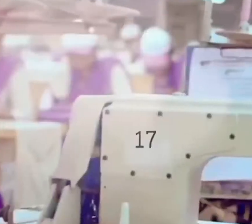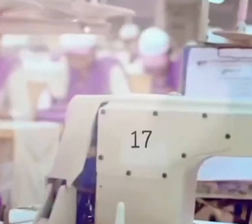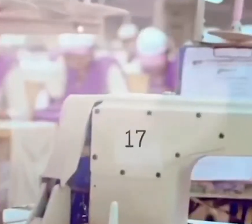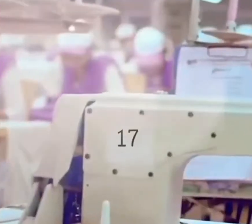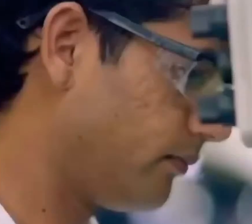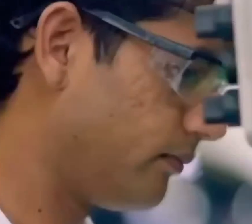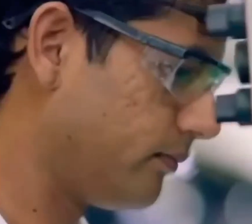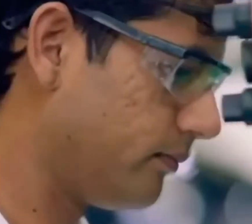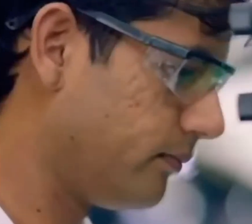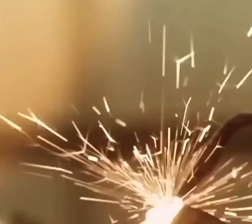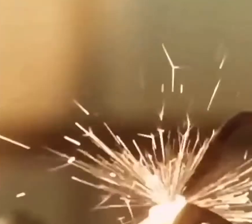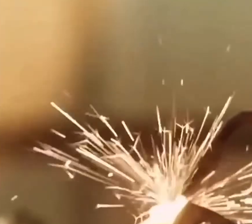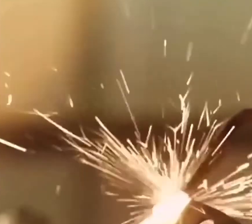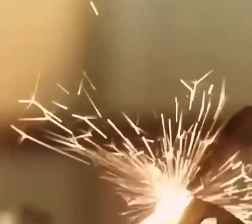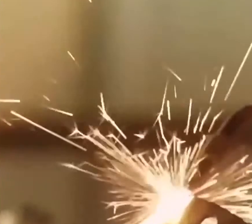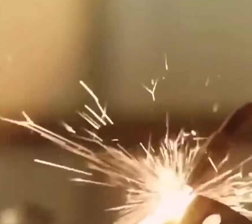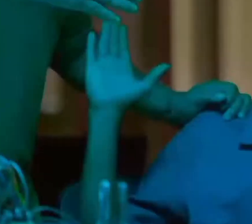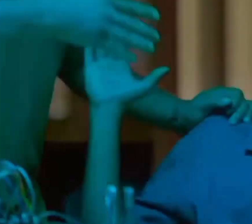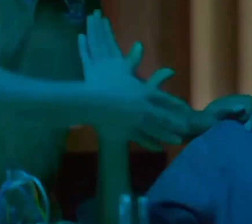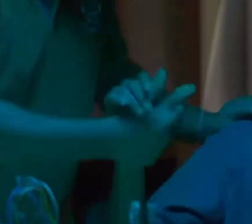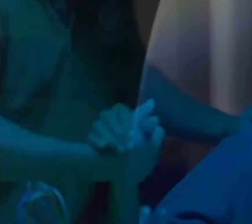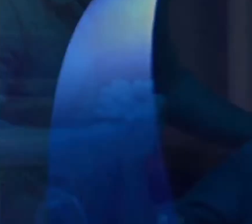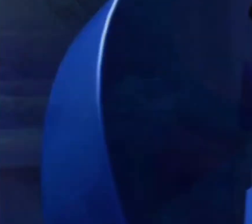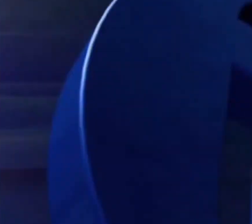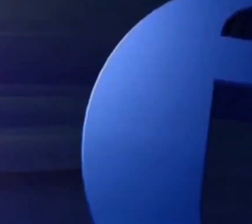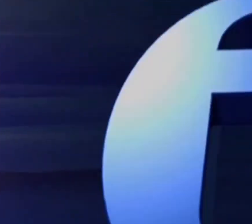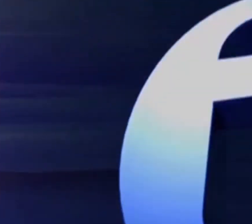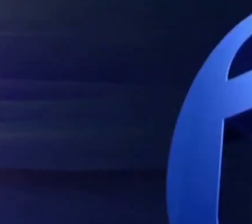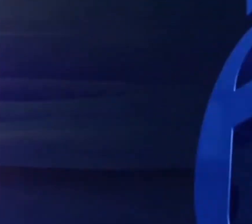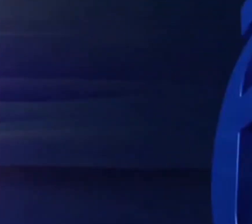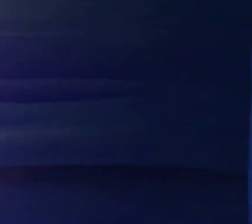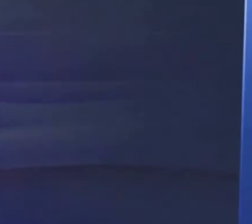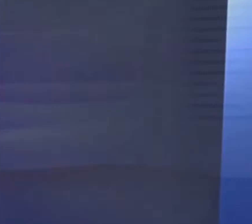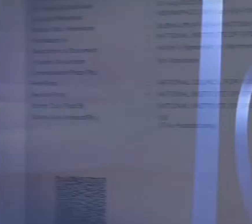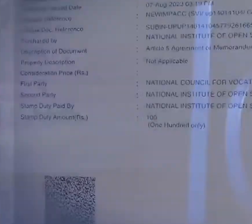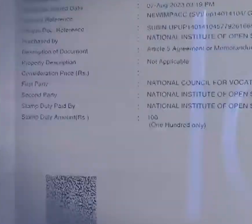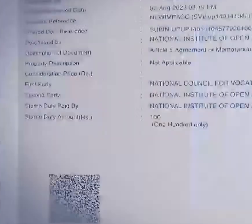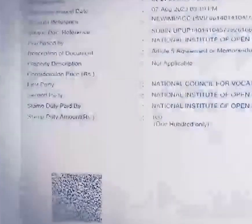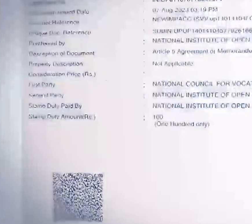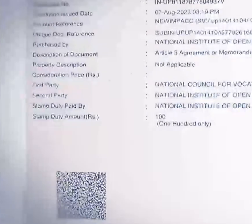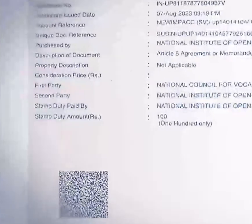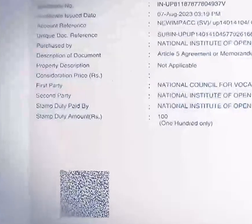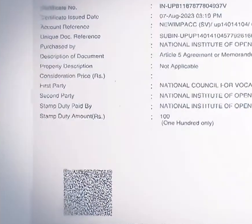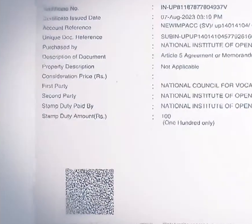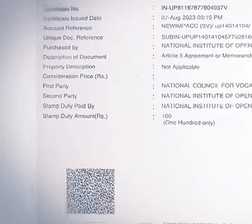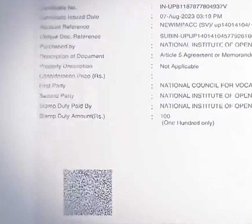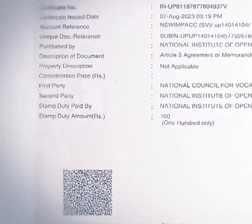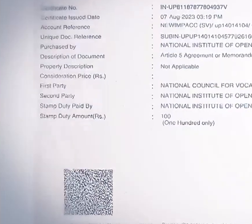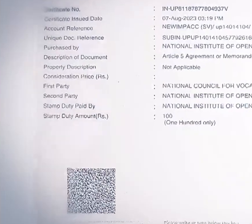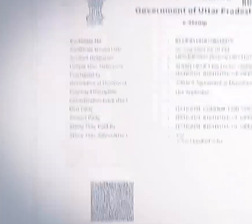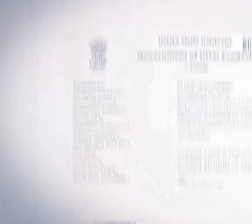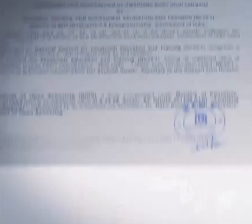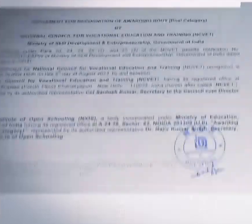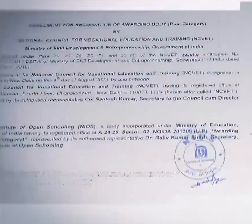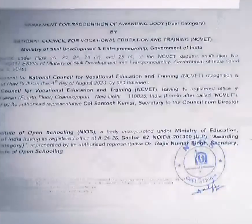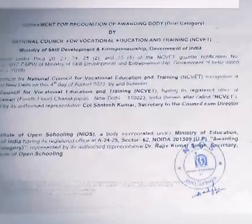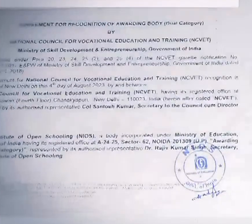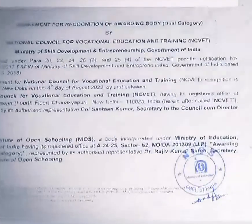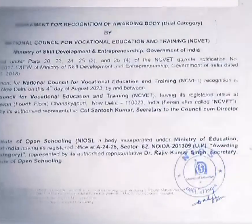रोजगार क्षमता में सुधार व त्वरित विकास के लिए NIOS ने NCVET के साथ हाल ही में एक समझौता ज्ञापन